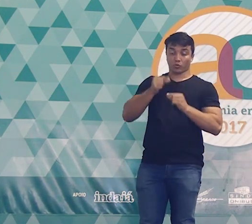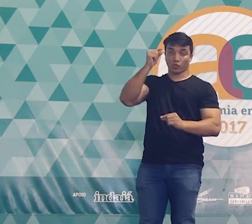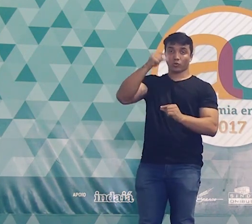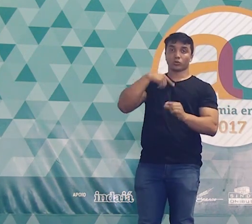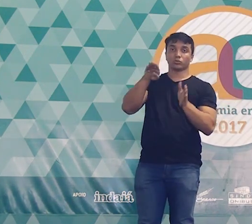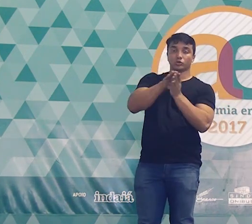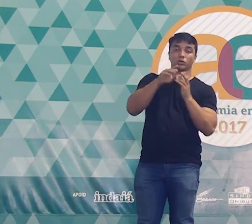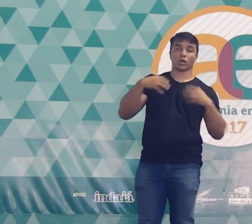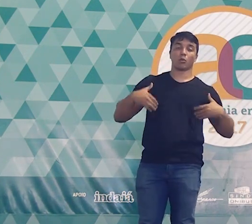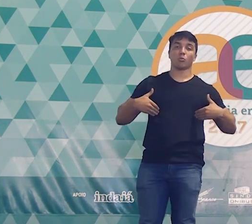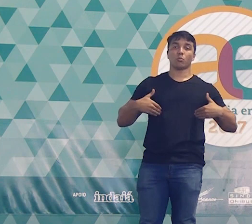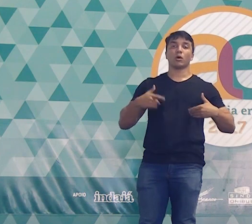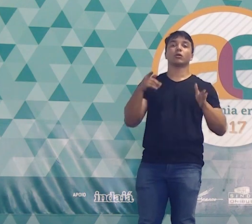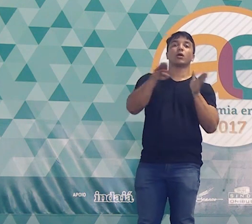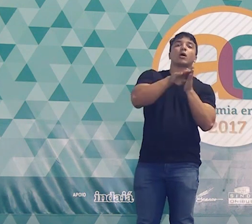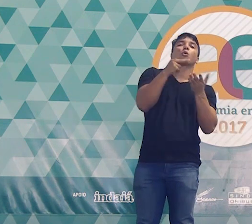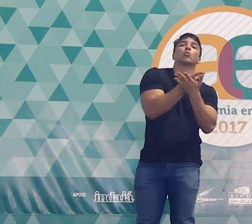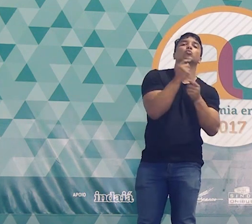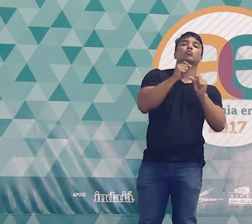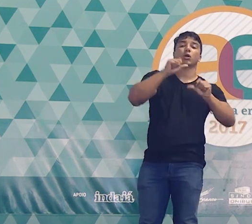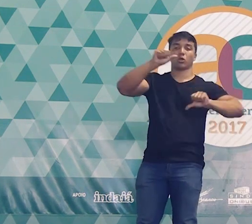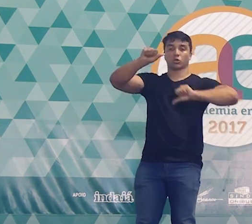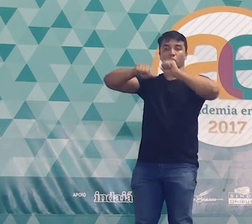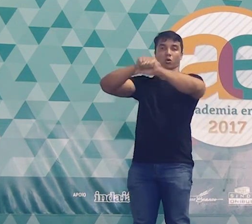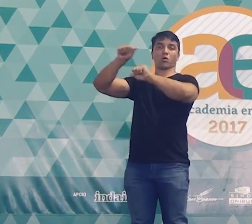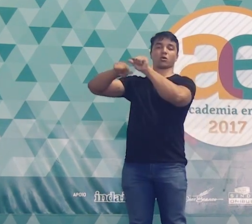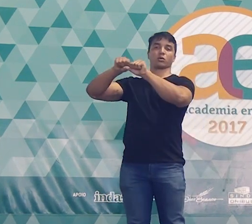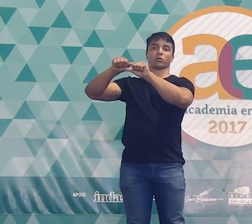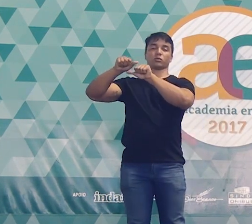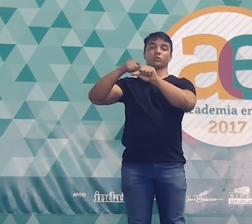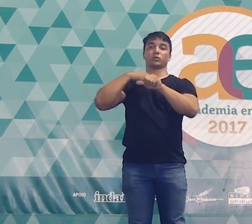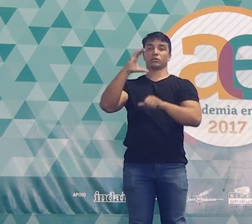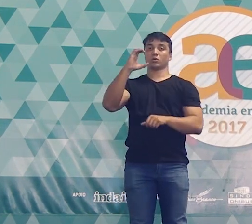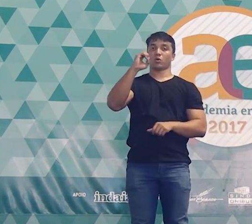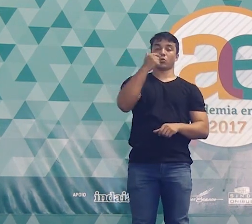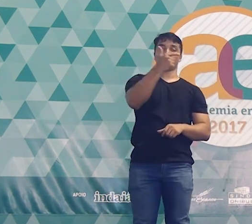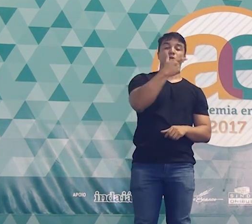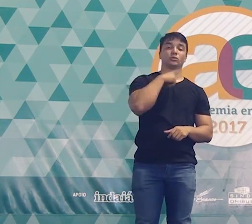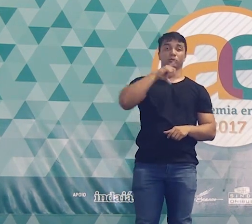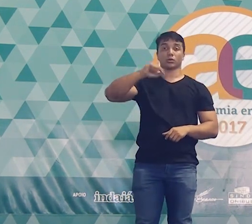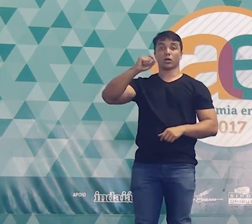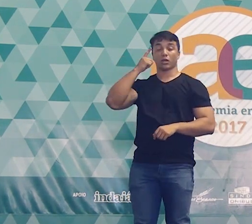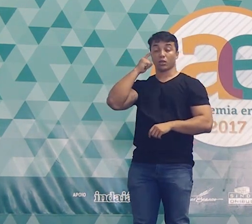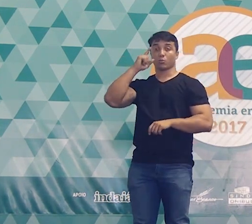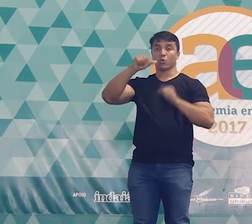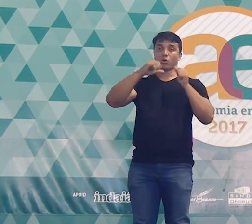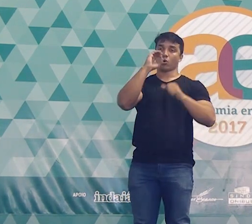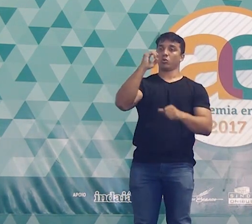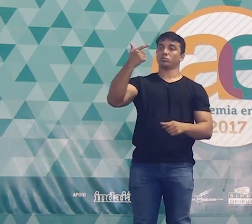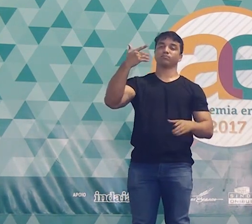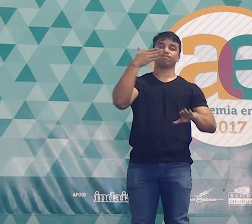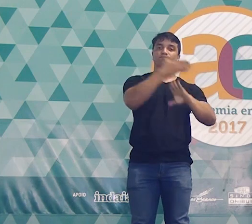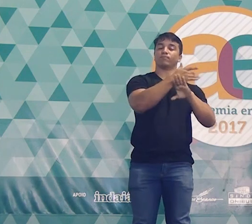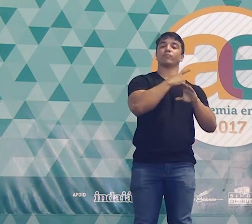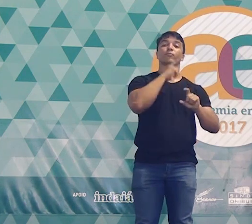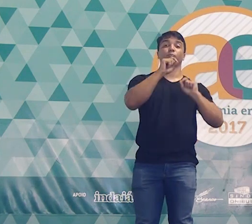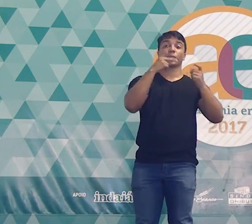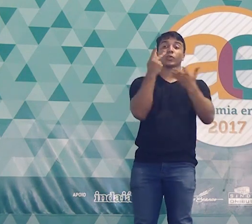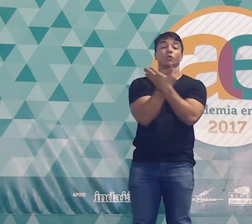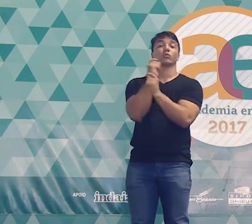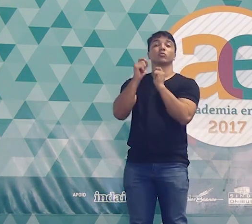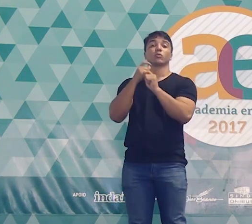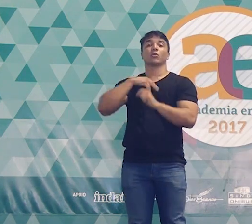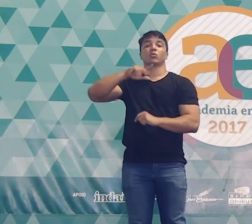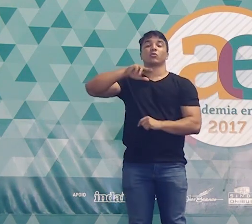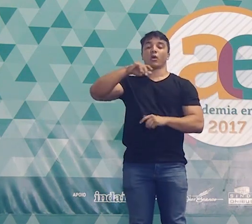chega ao pulmão e no pulmão acontece a troca, né? O CO2 sai e o oxigênio entra. Então, nesse caso,